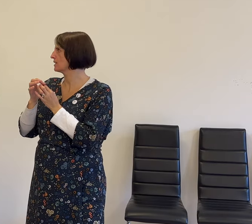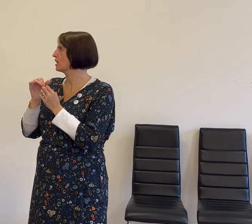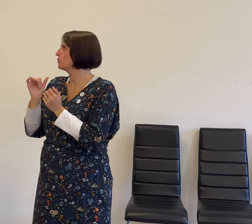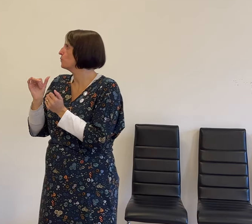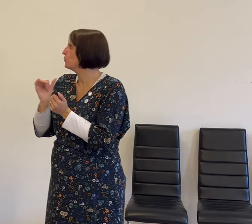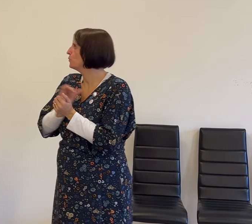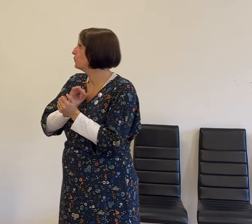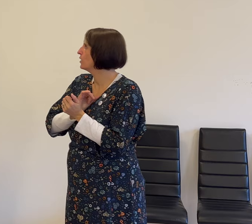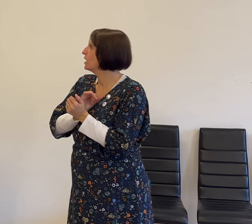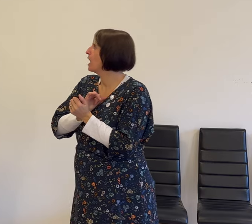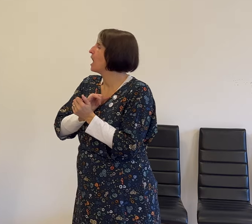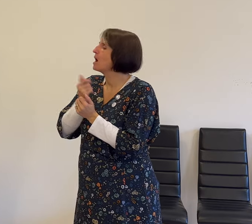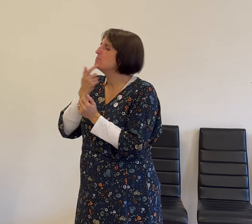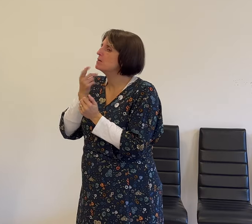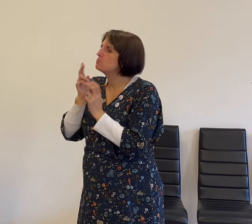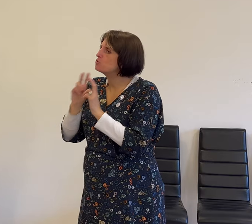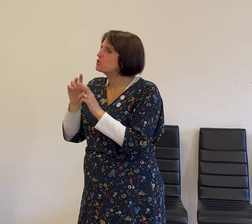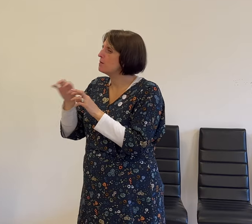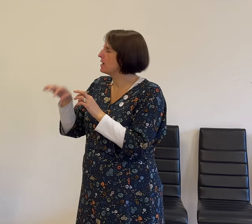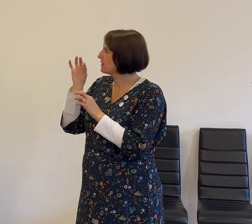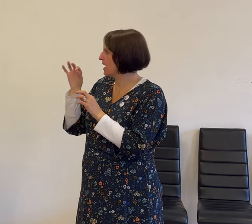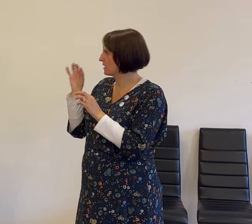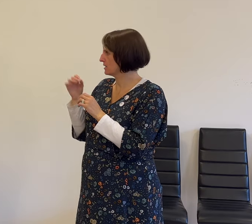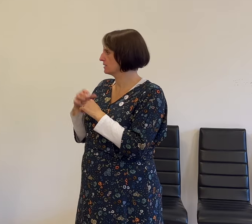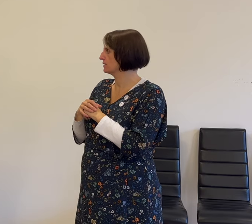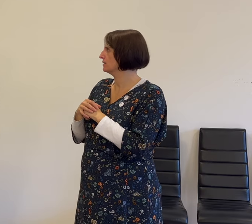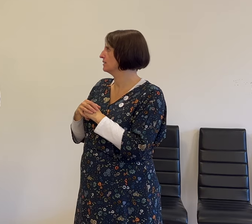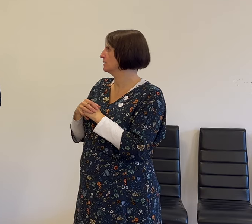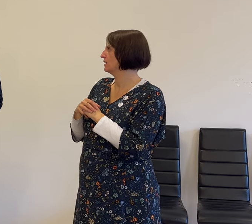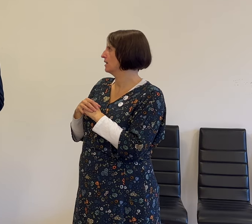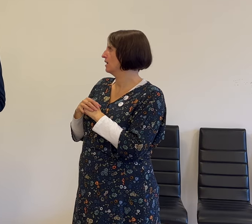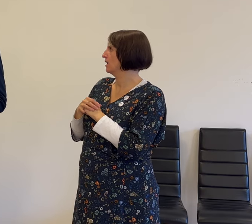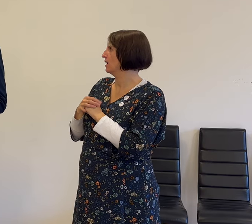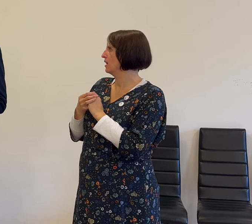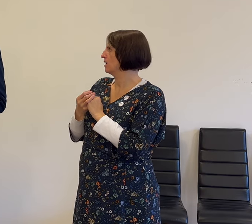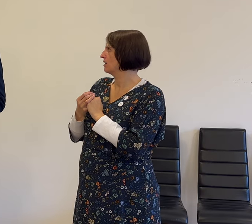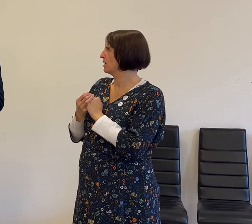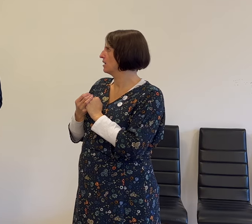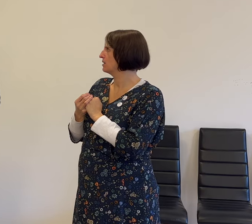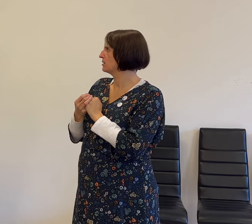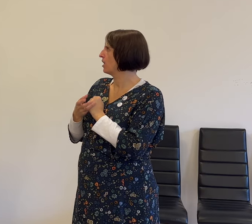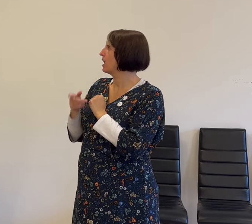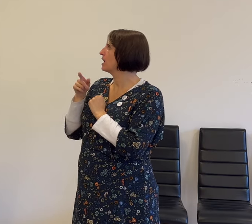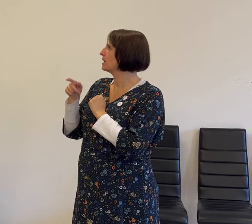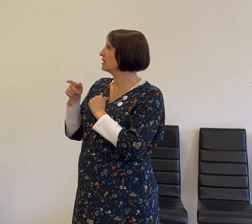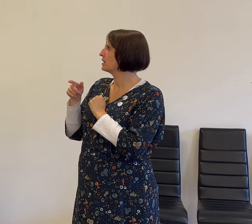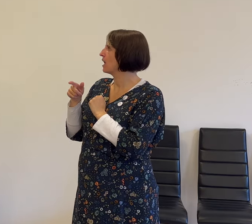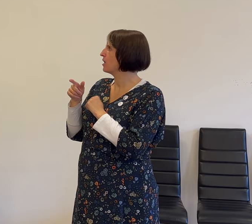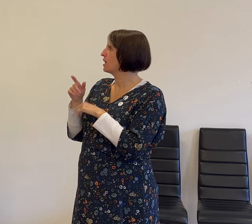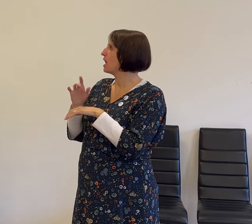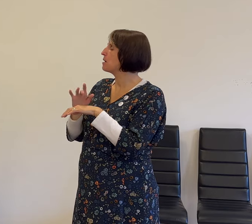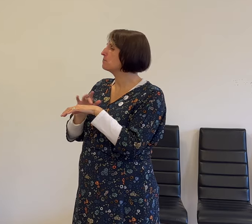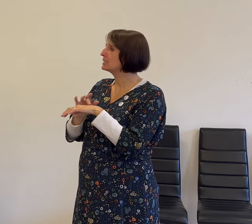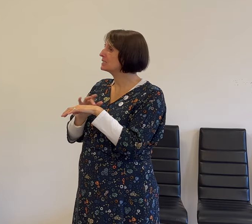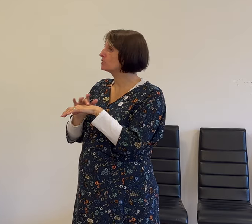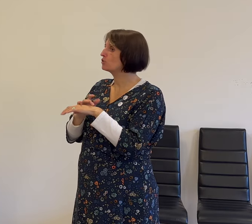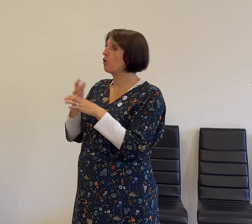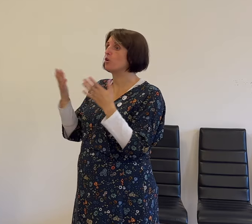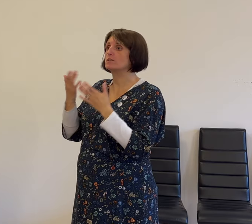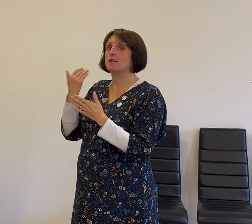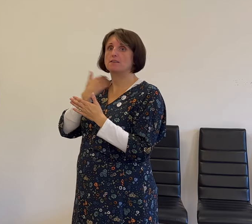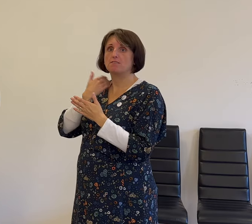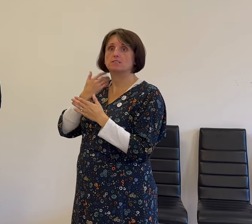některé věci, které bychom mohli dát do té symboliky. Je tam místo, kde se David narodil.